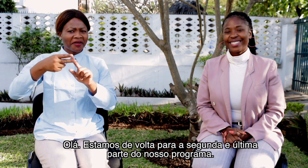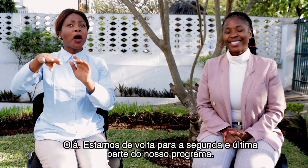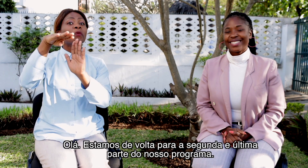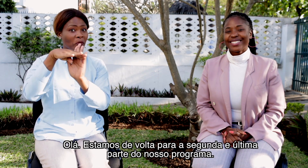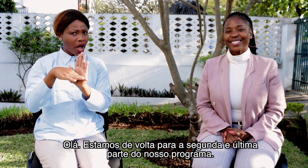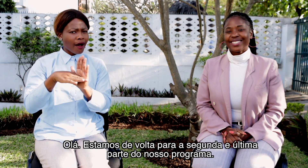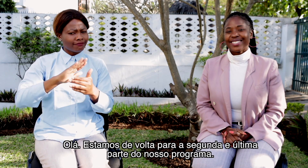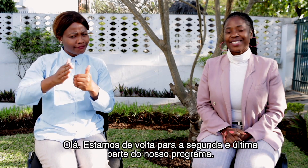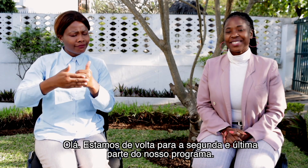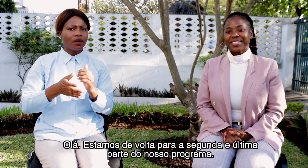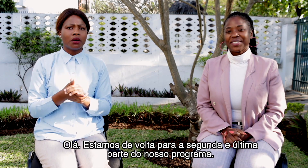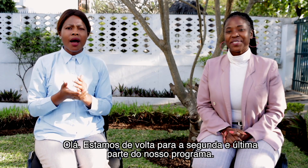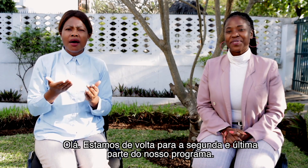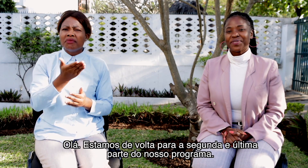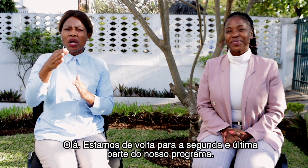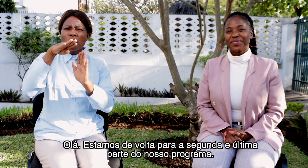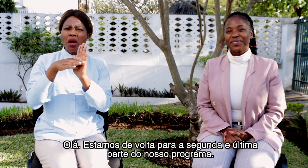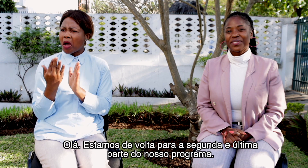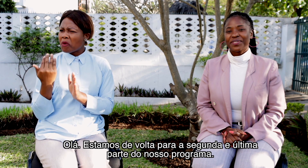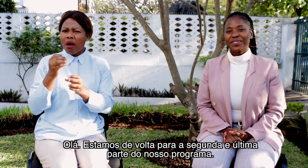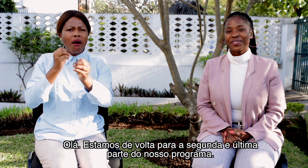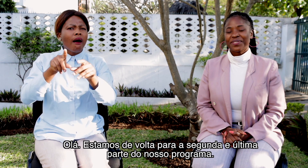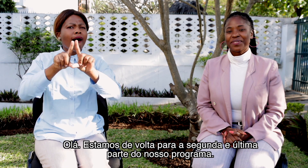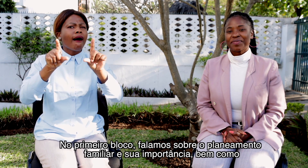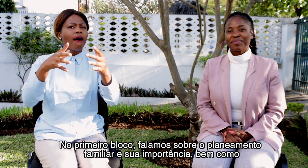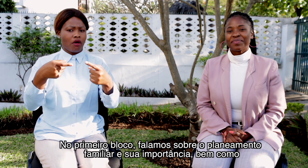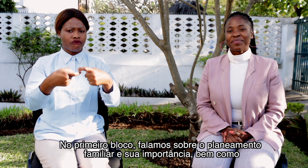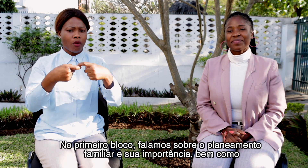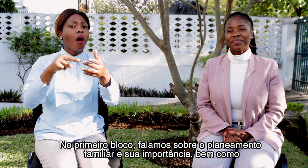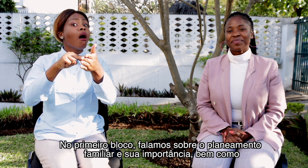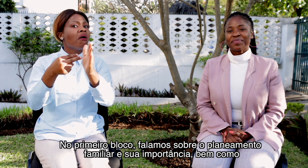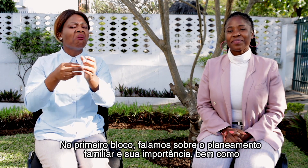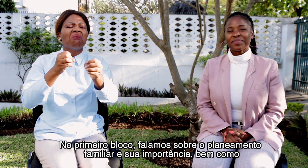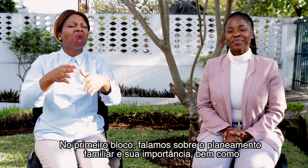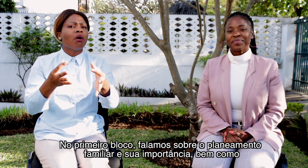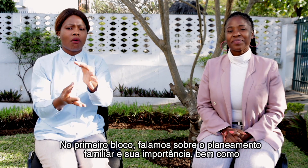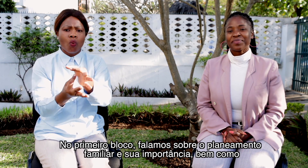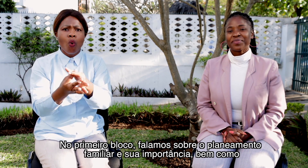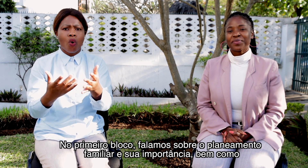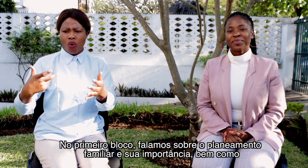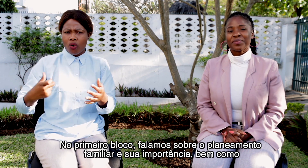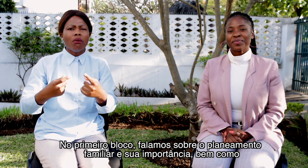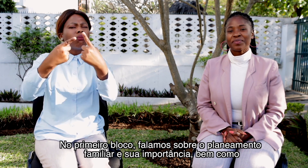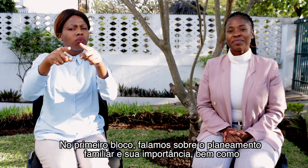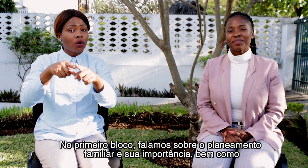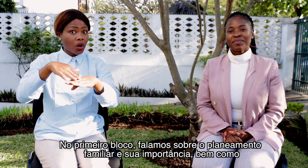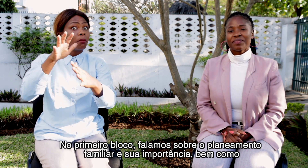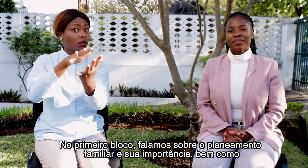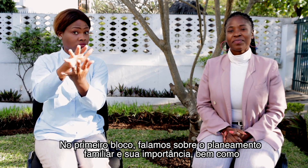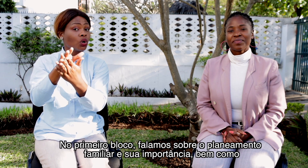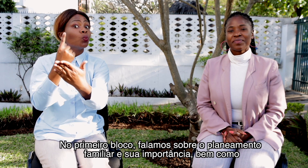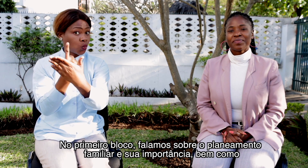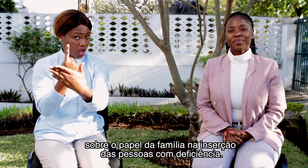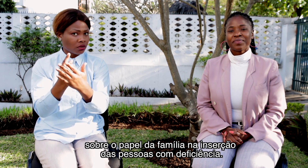Olá! Estamos de volta para a segunda e última parte do nosso programa. No primeiro bloco, falamos sobre o planeamento familiar e sua